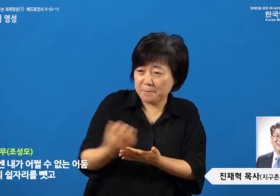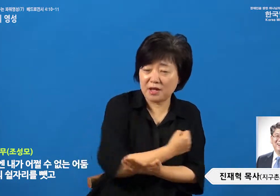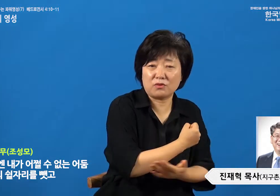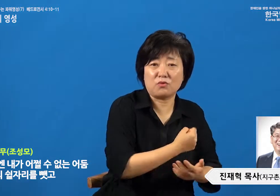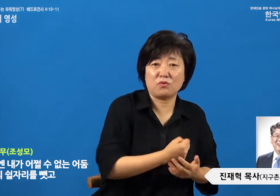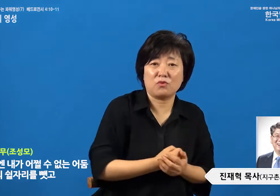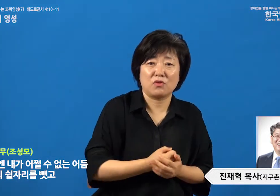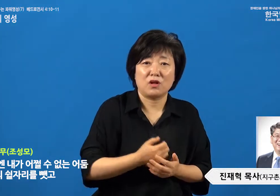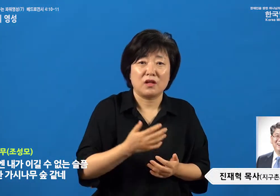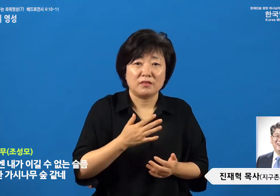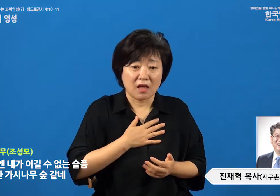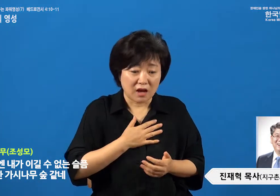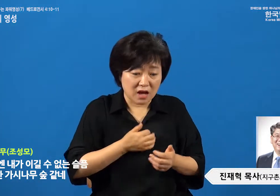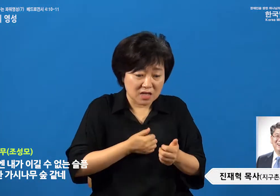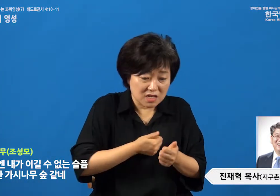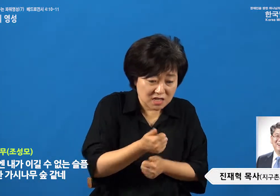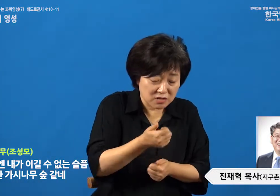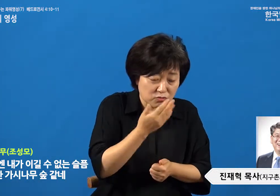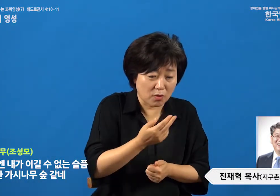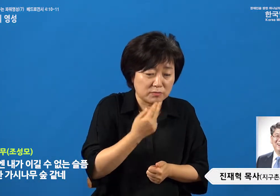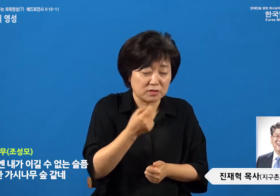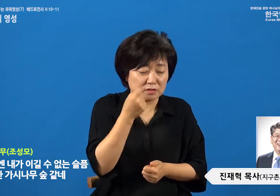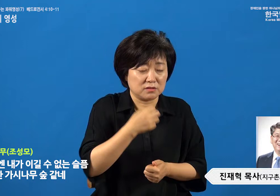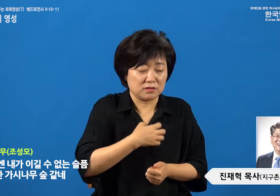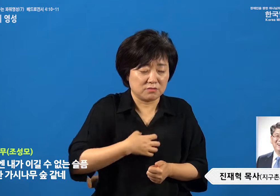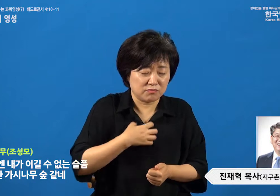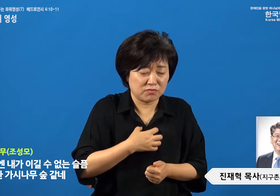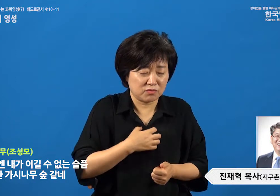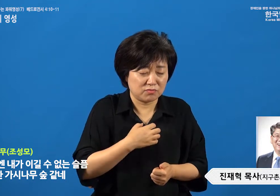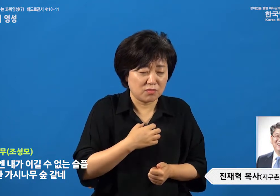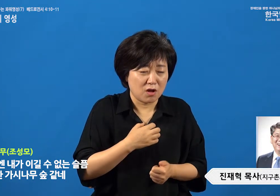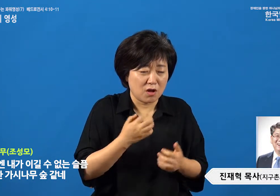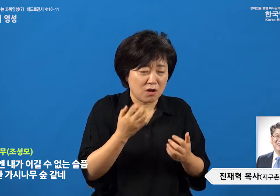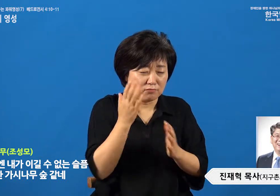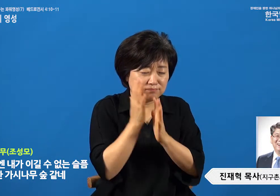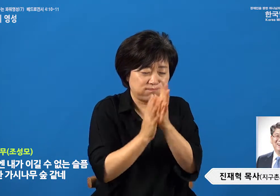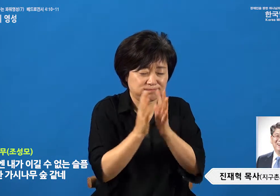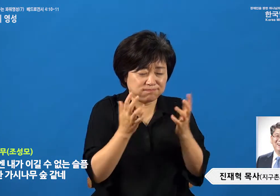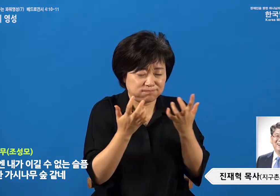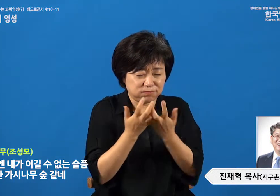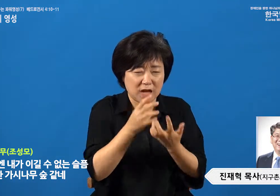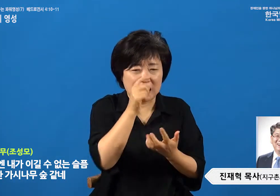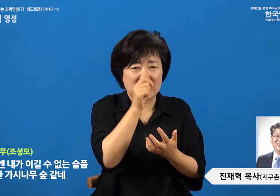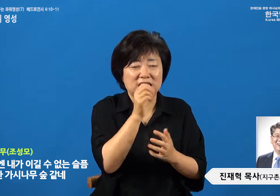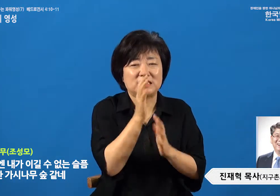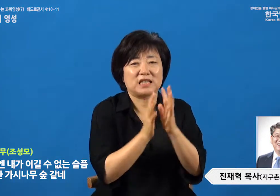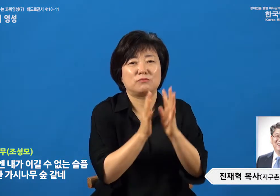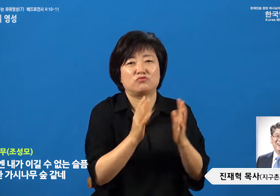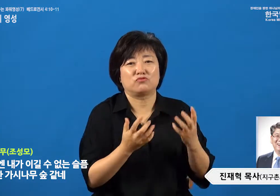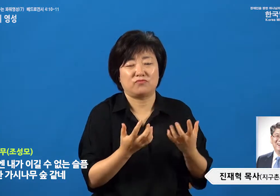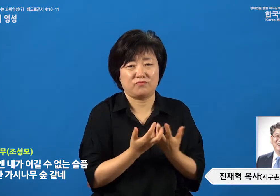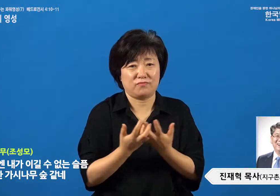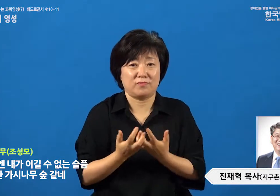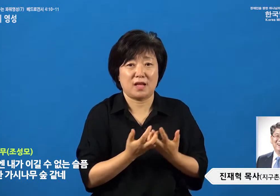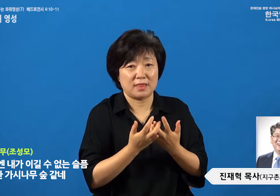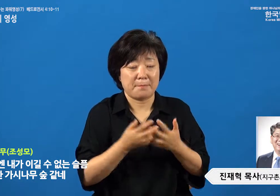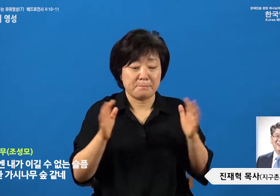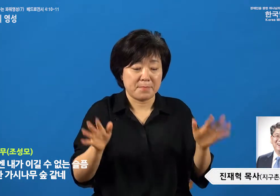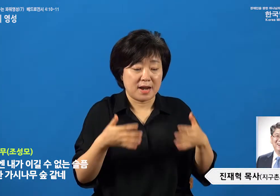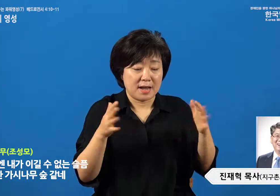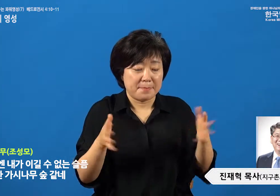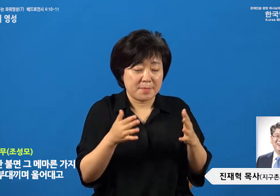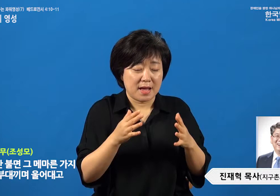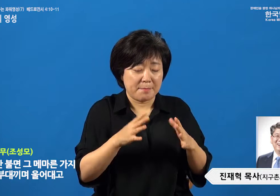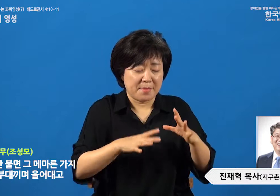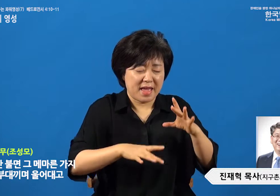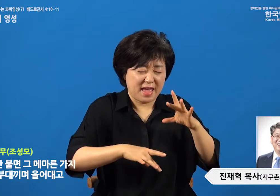속에 내가 이길 수 없는 슬픔 무성한 가시나무 숲 같네. 바람만 불면 그 메마른 가지